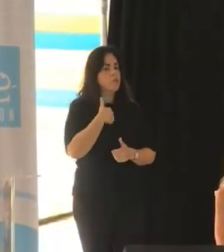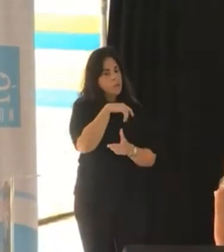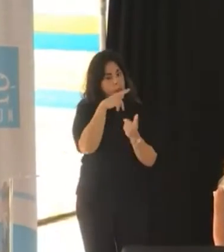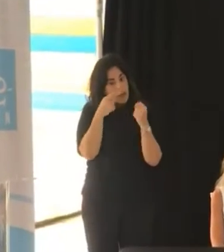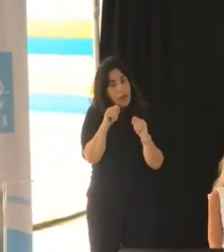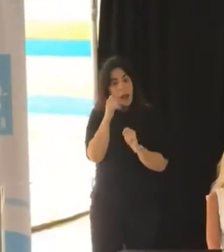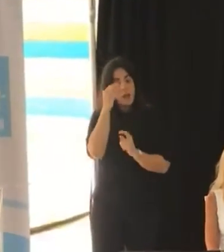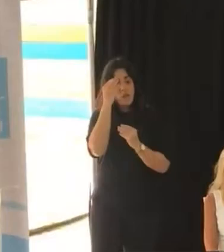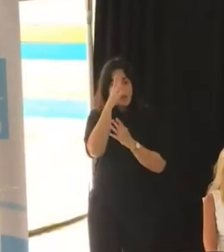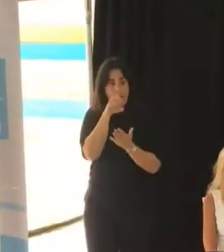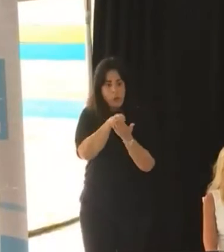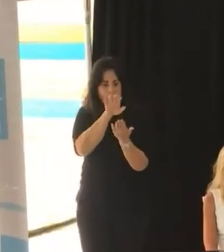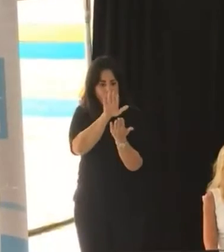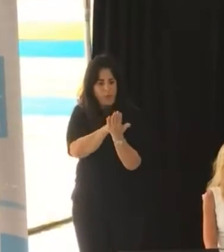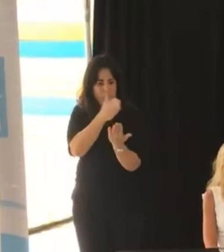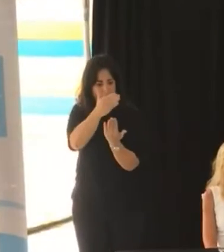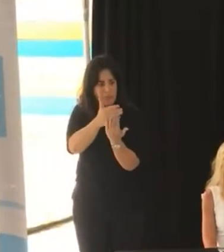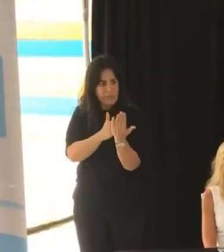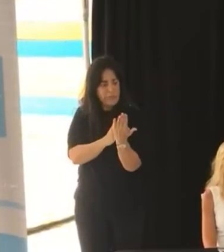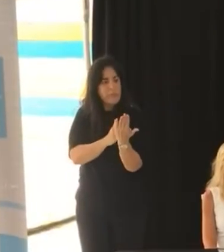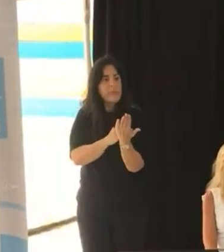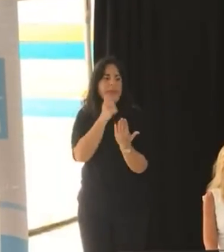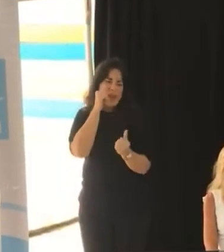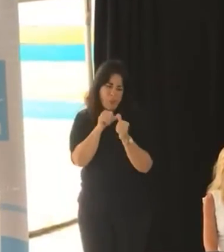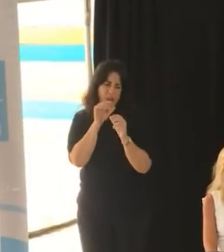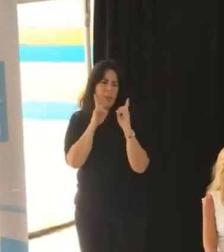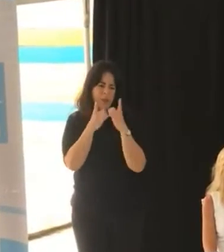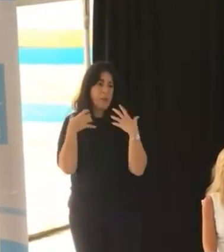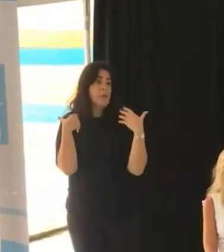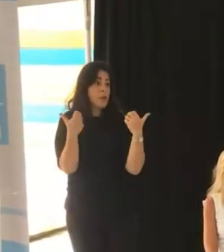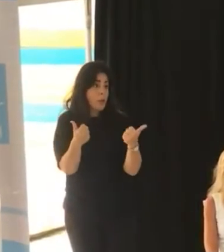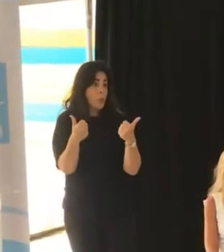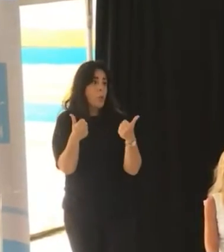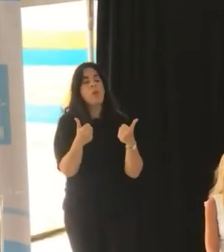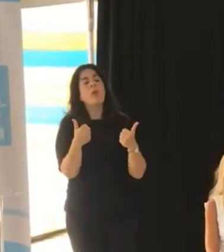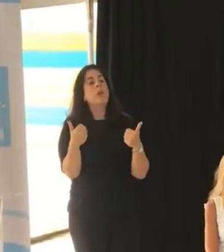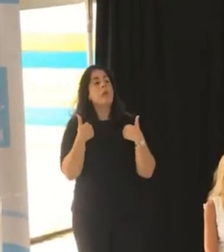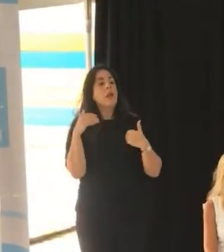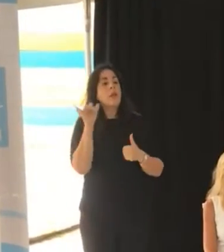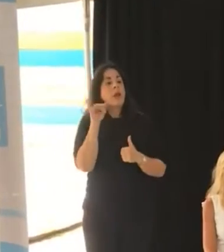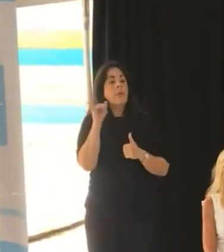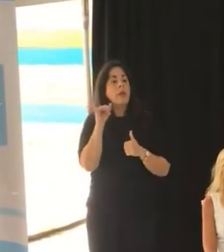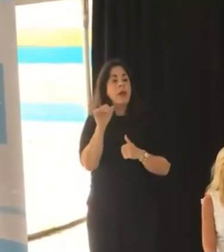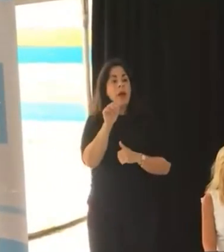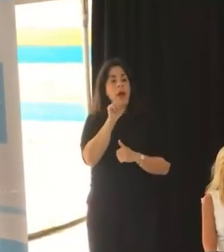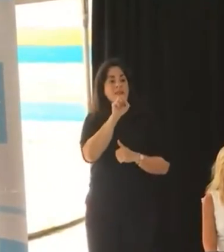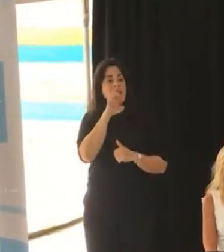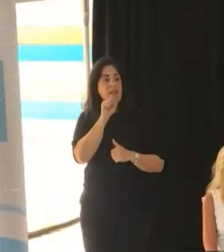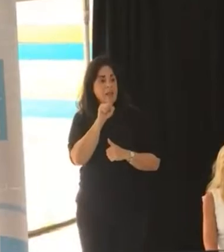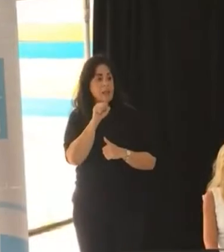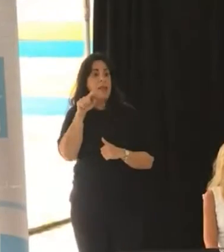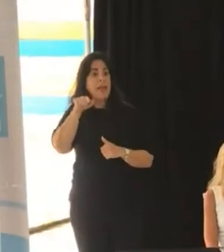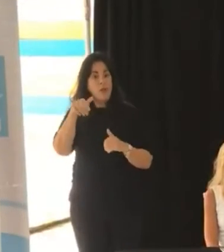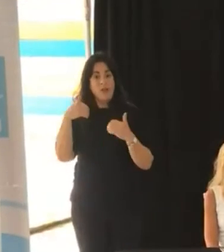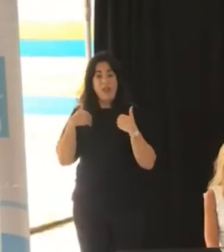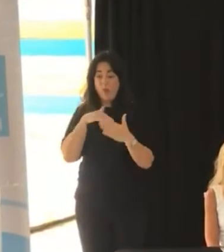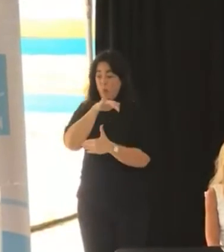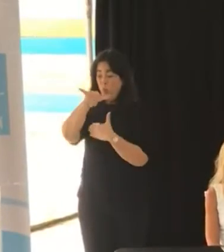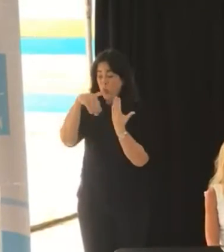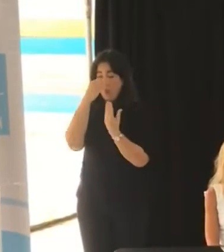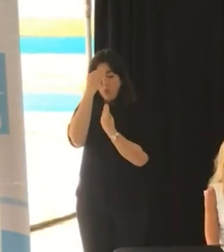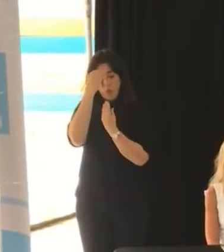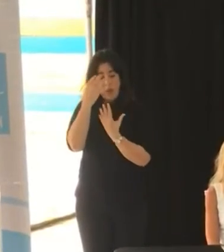base de datos, porque recuerden que el Departamento de Salud tiene también ACES, que tiene toda la